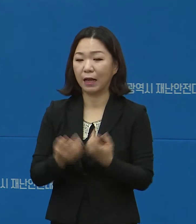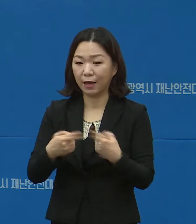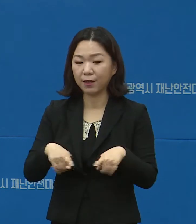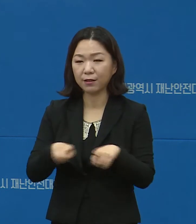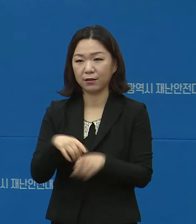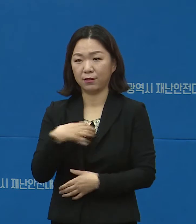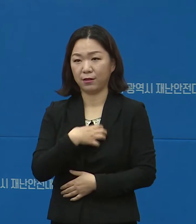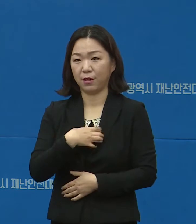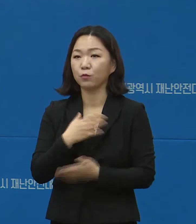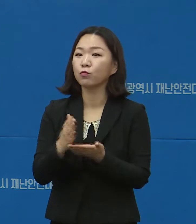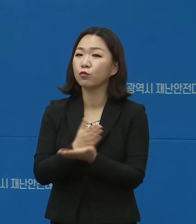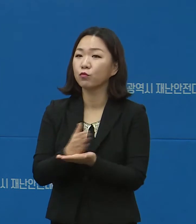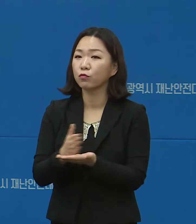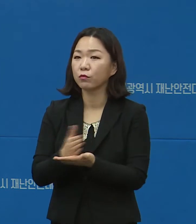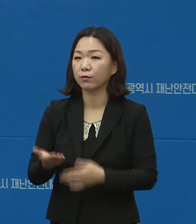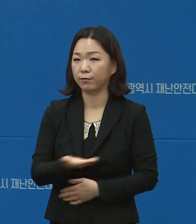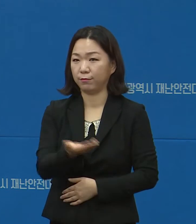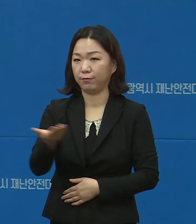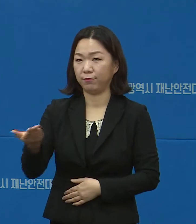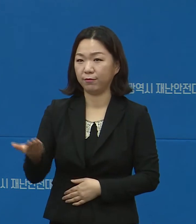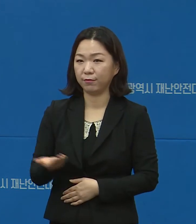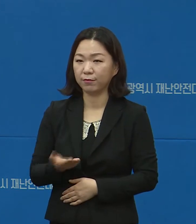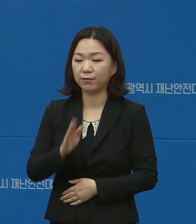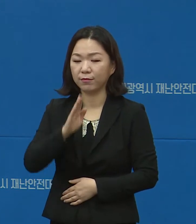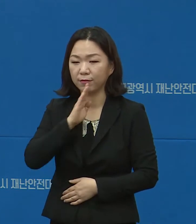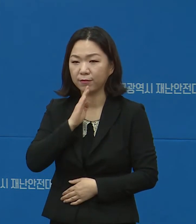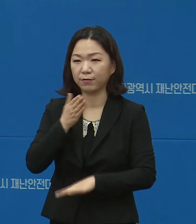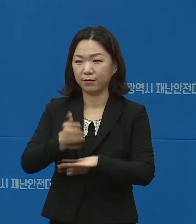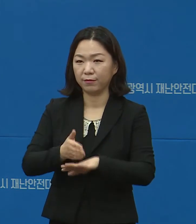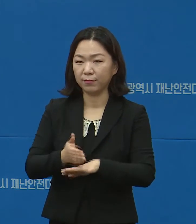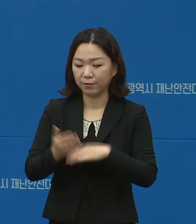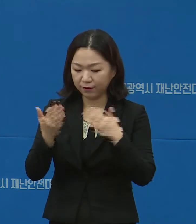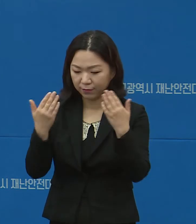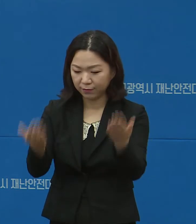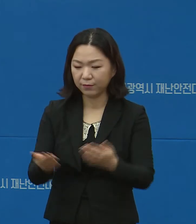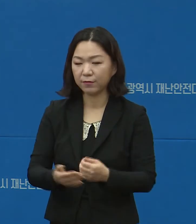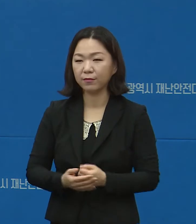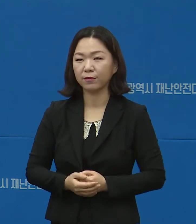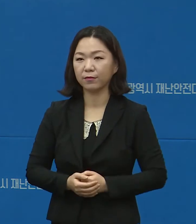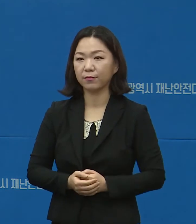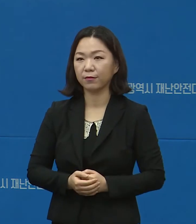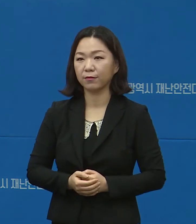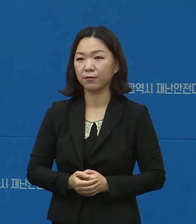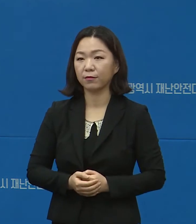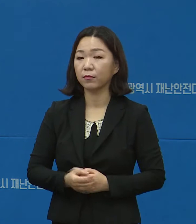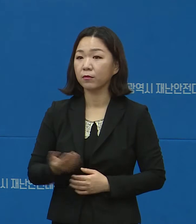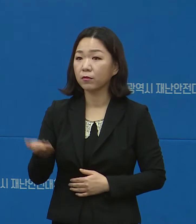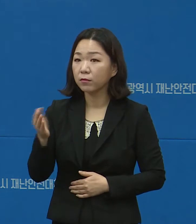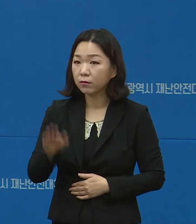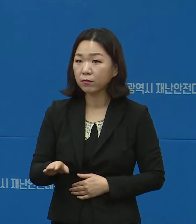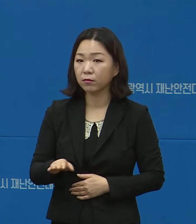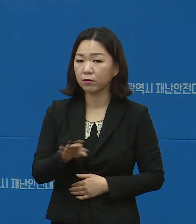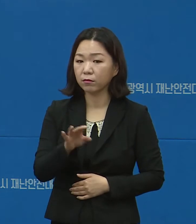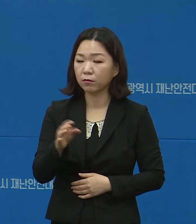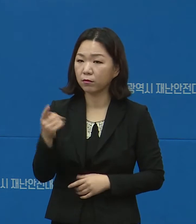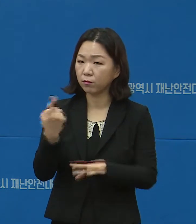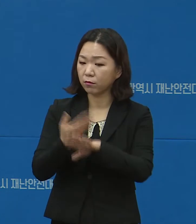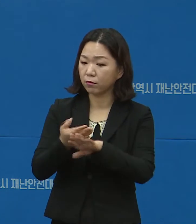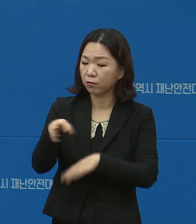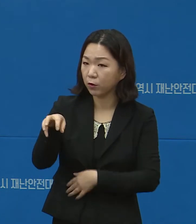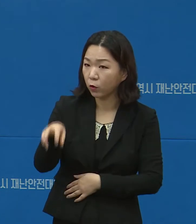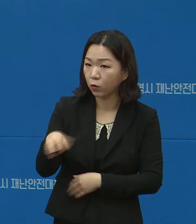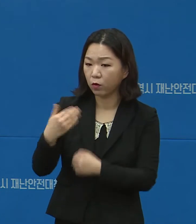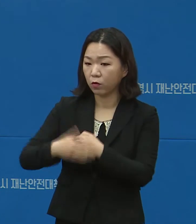아픔을 나눠주신 국민 여러분께 진심으로 감사드립니다. 반면 일각에서는